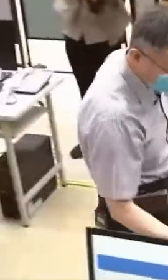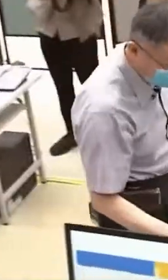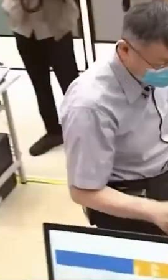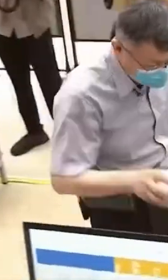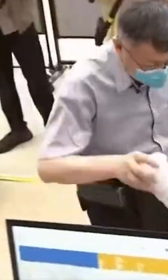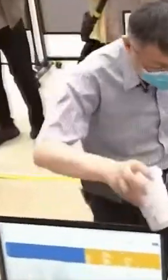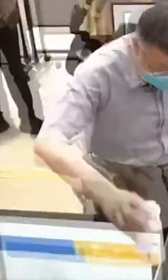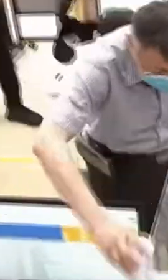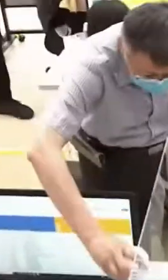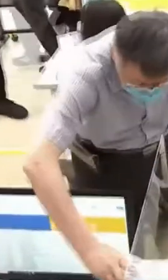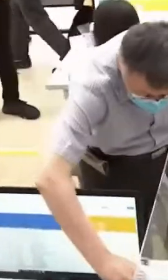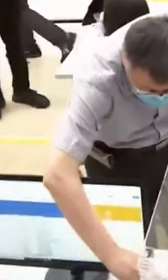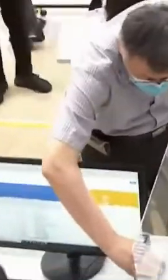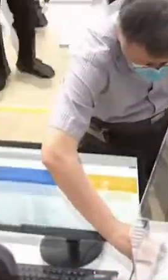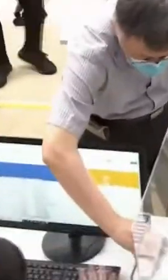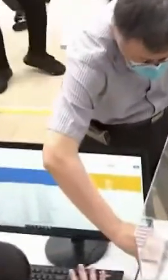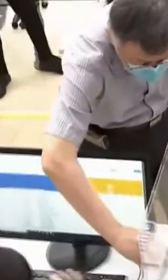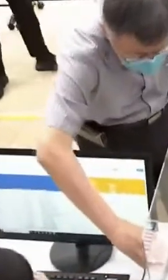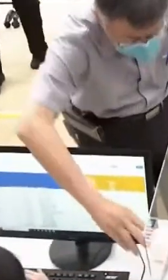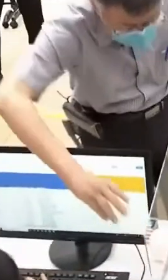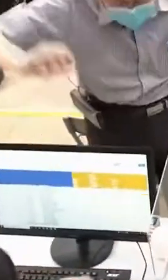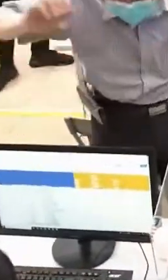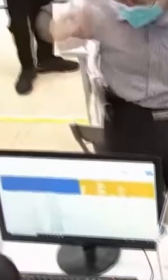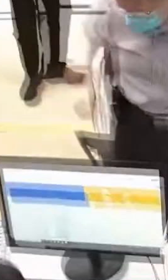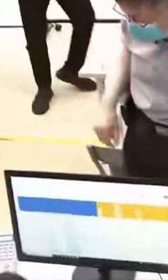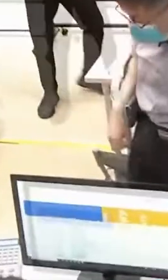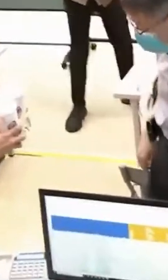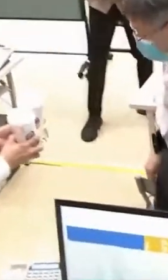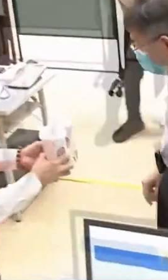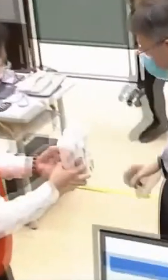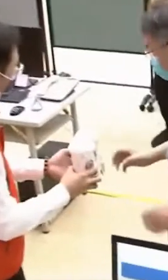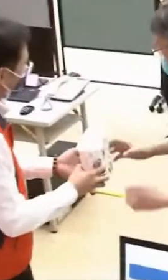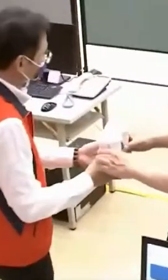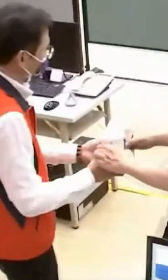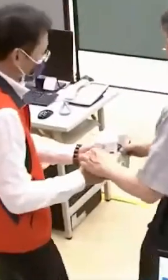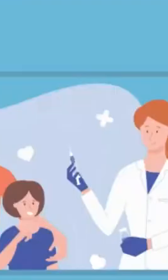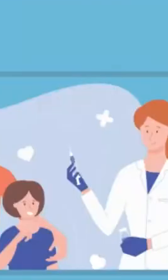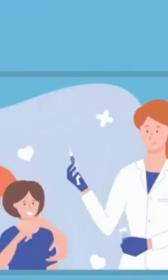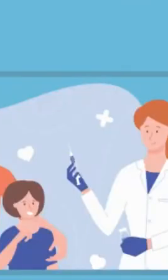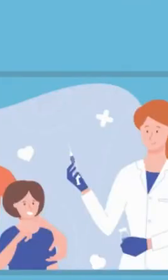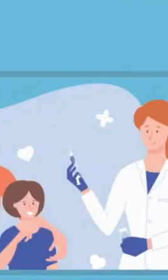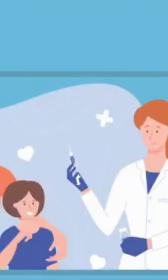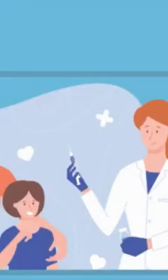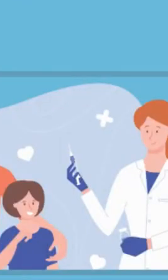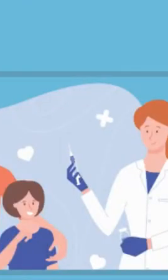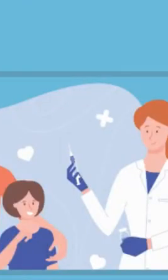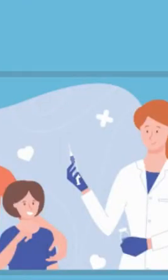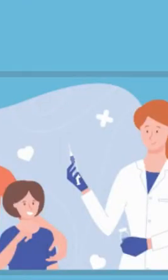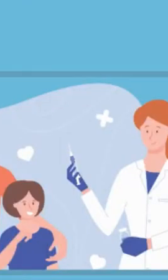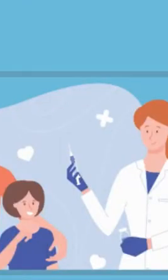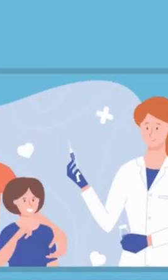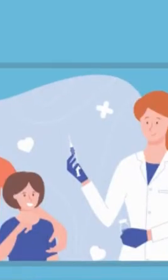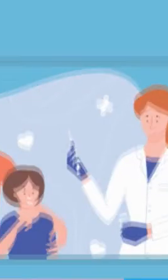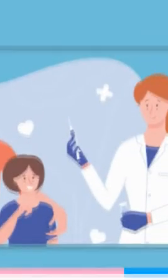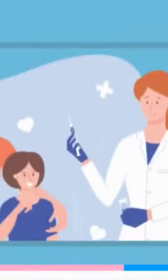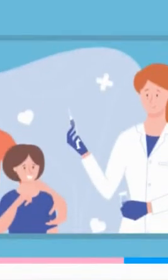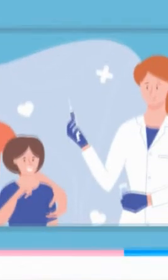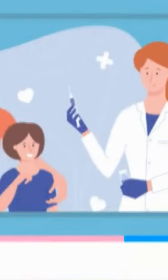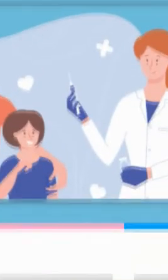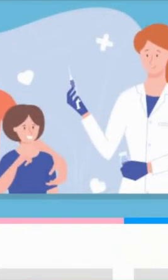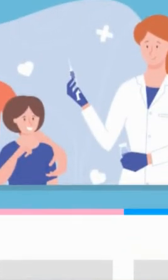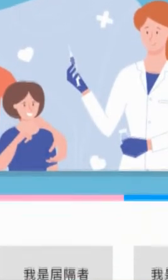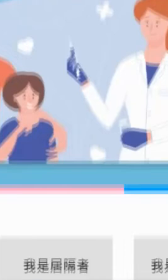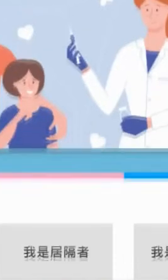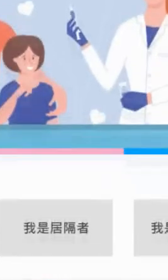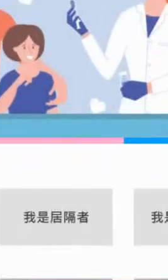数59409，累计派工数68537。自从北市府官网开设新冠肺炎防疫